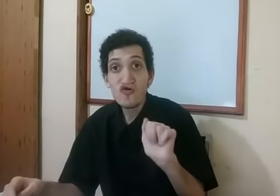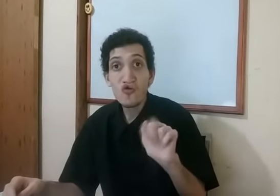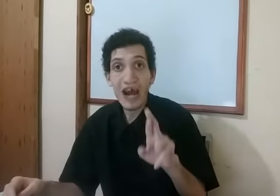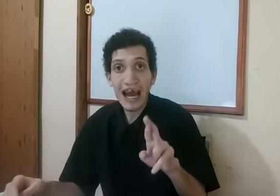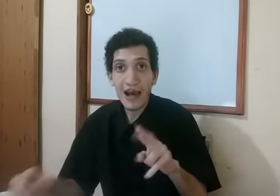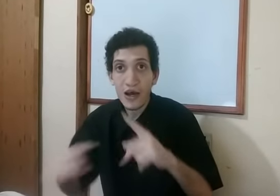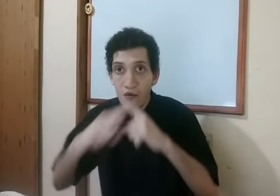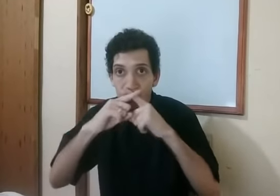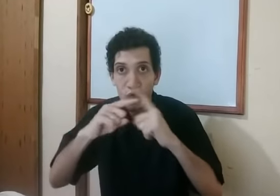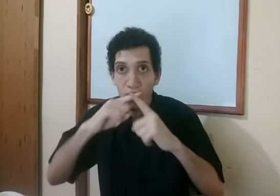Jurar.